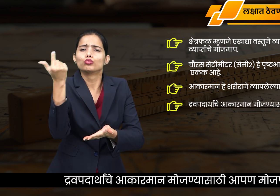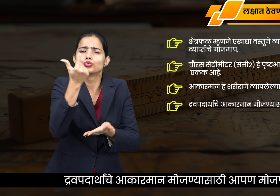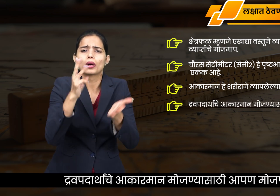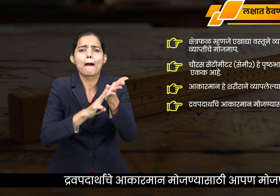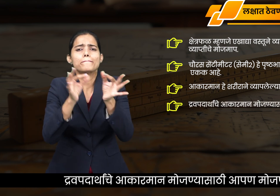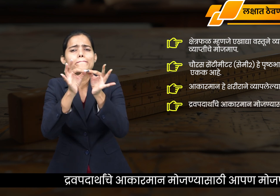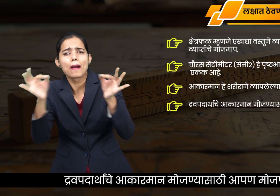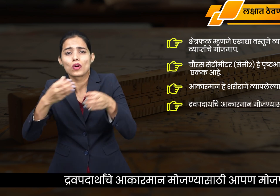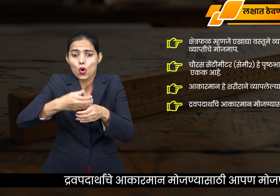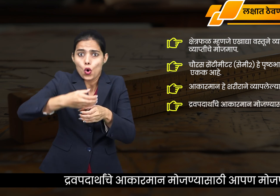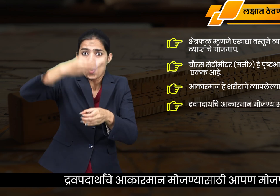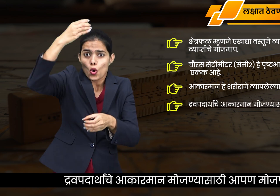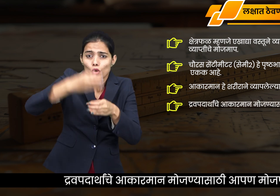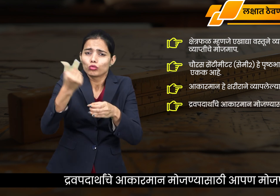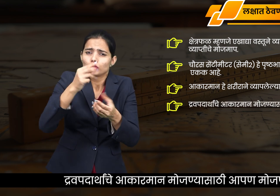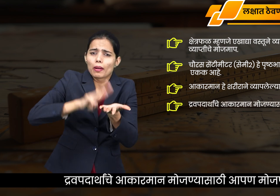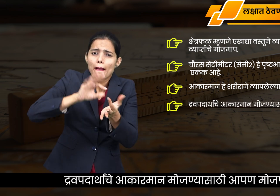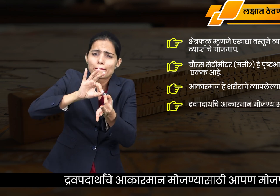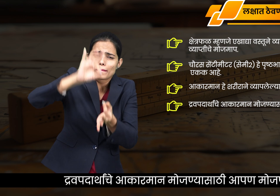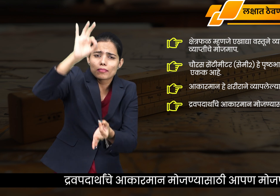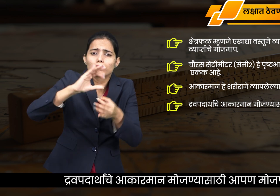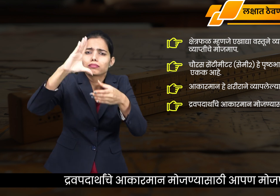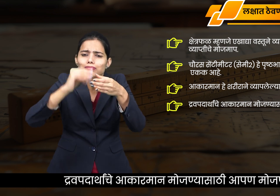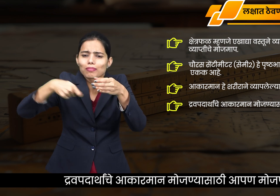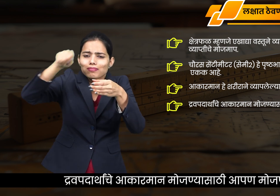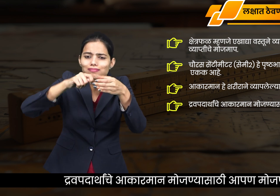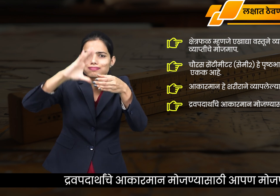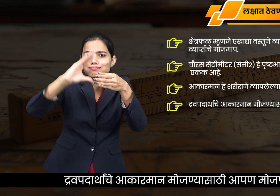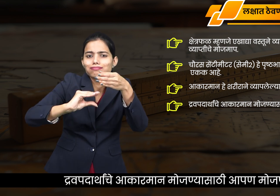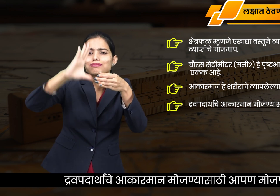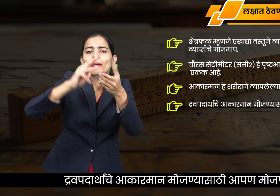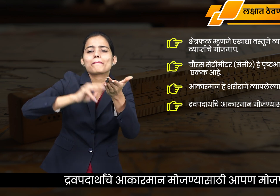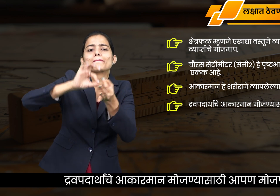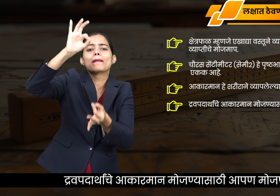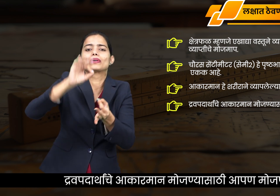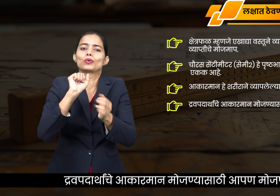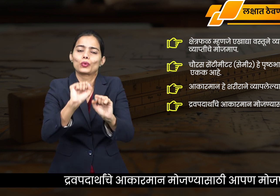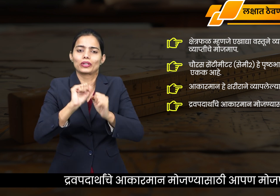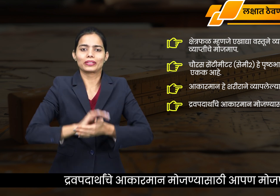द्रव पदार्थांचे आकारमान मोजण्यासाठी आपण मोजपात्र वापरतो.